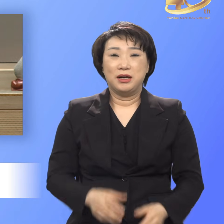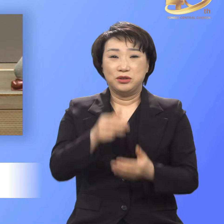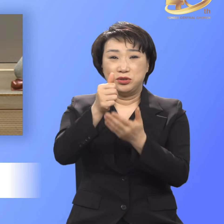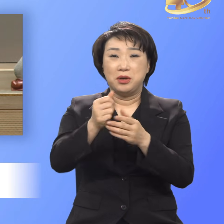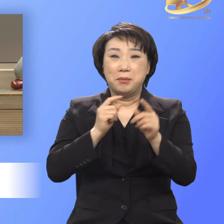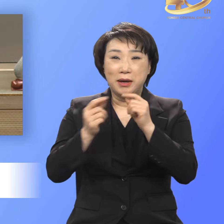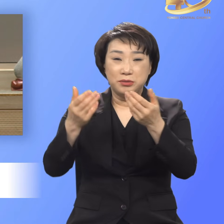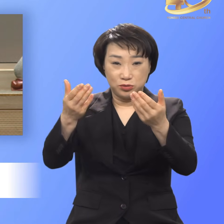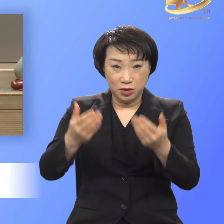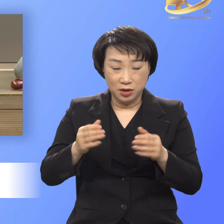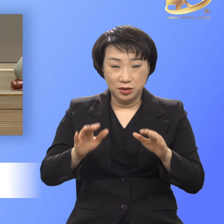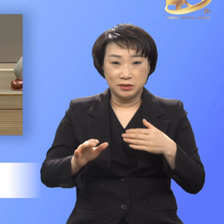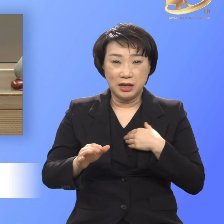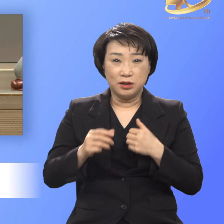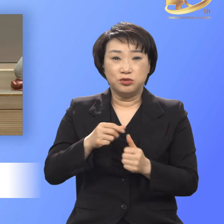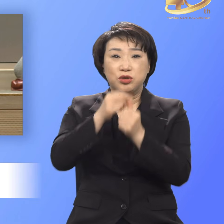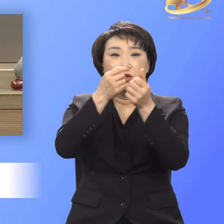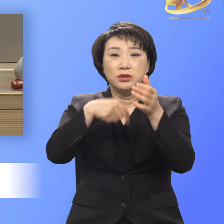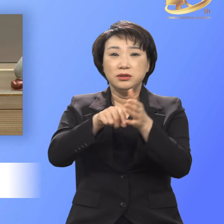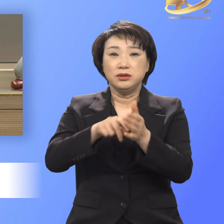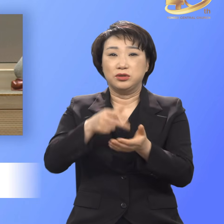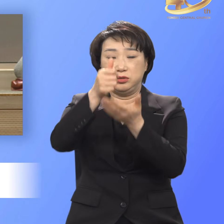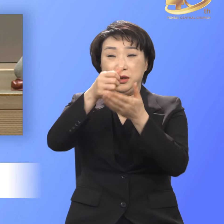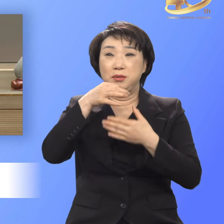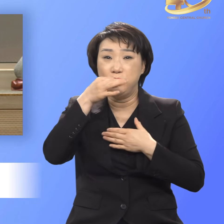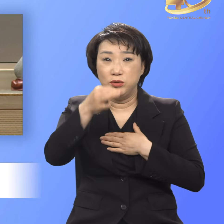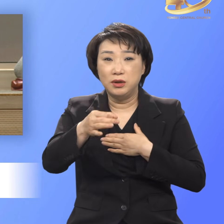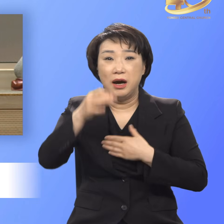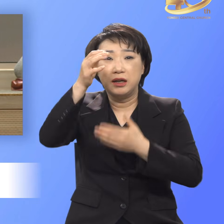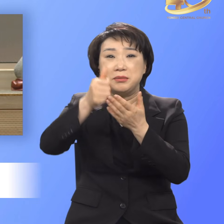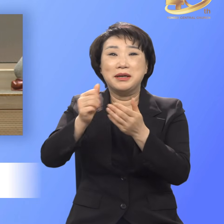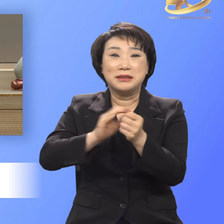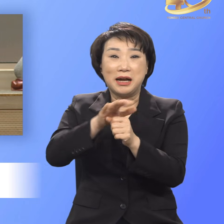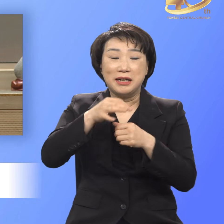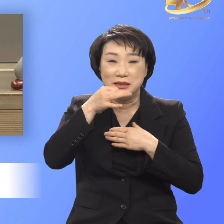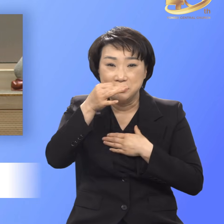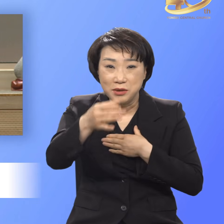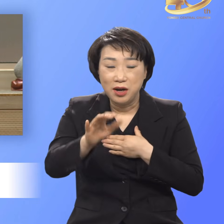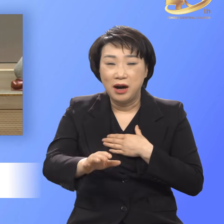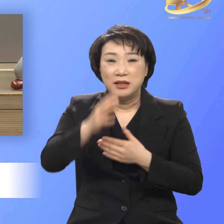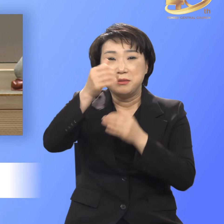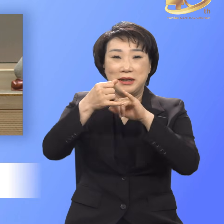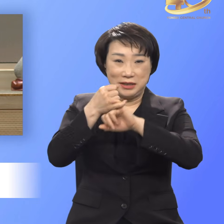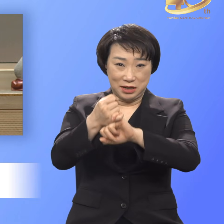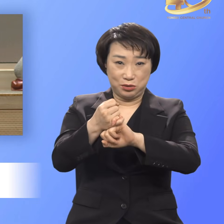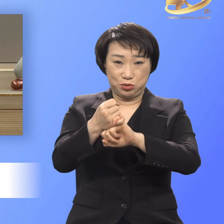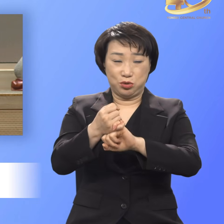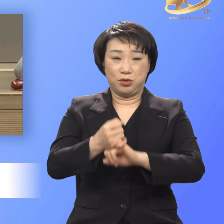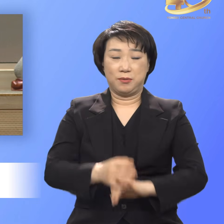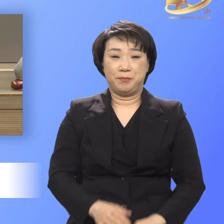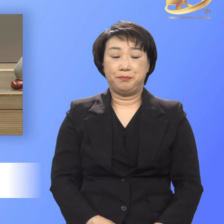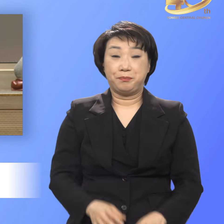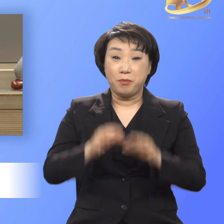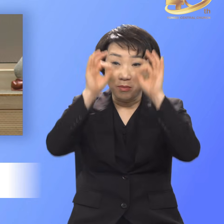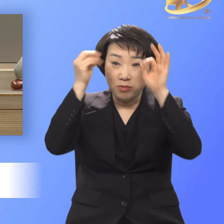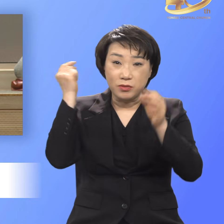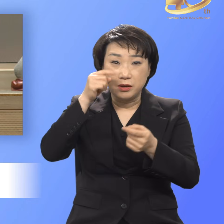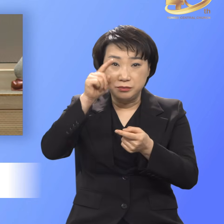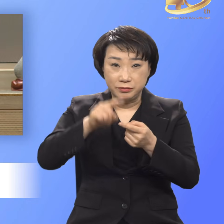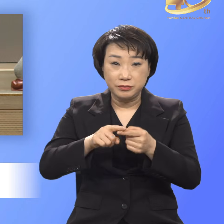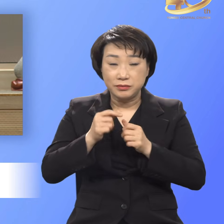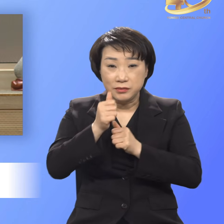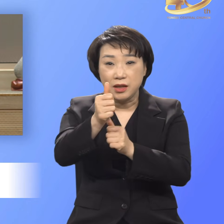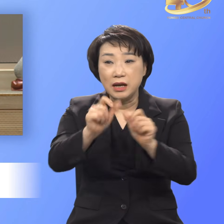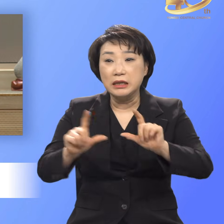주신 그 말씀이 나를 향한 주님의 목소리요 하나님의 사랑이며 하나님의 약속이기에 들은 말씀 그대로